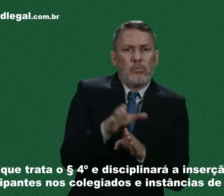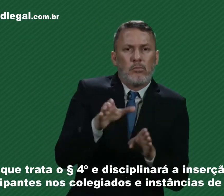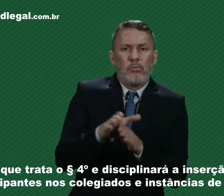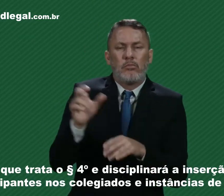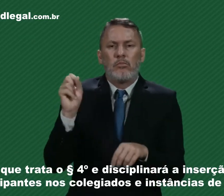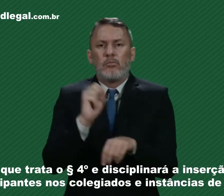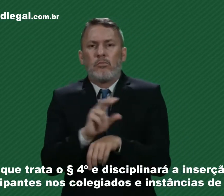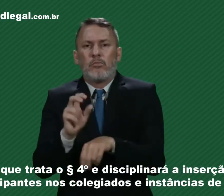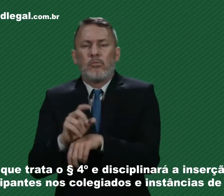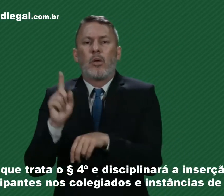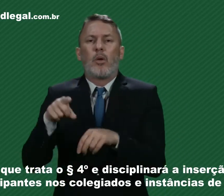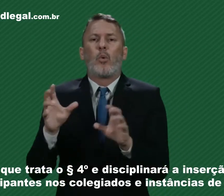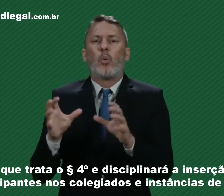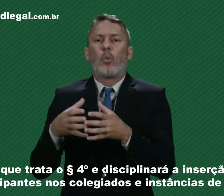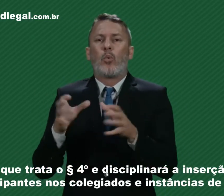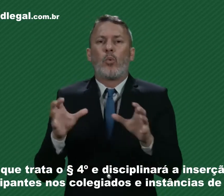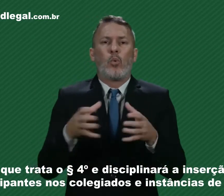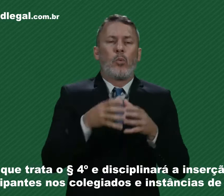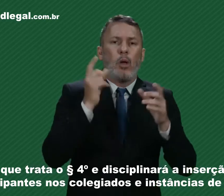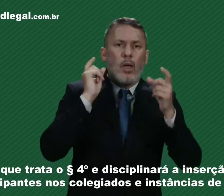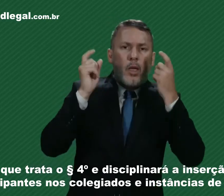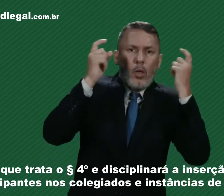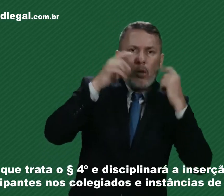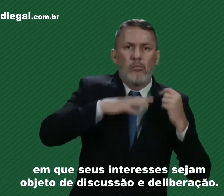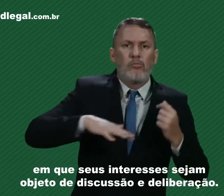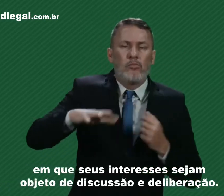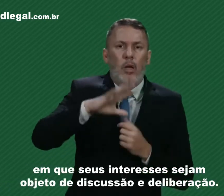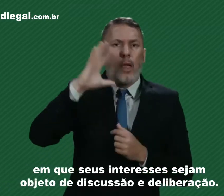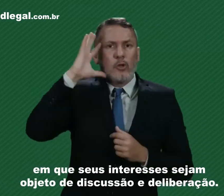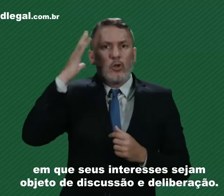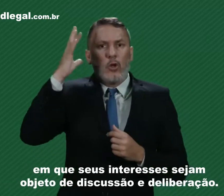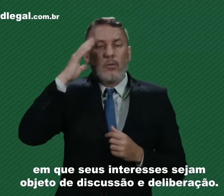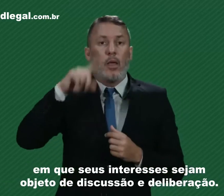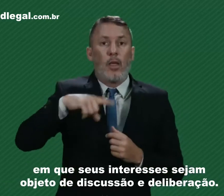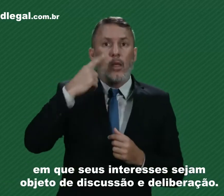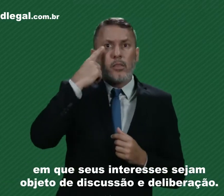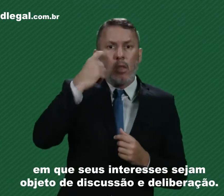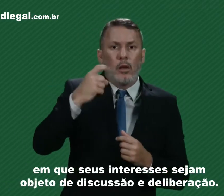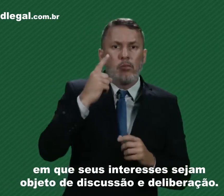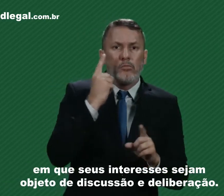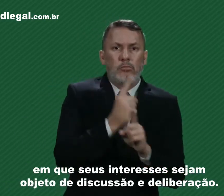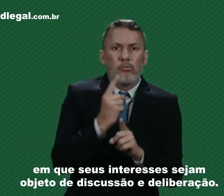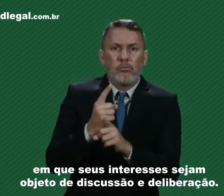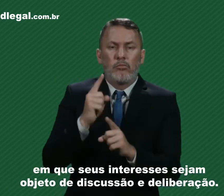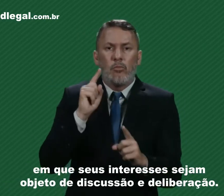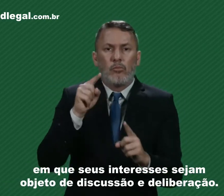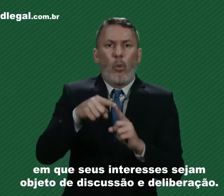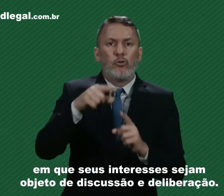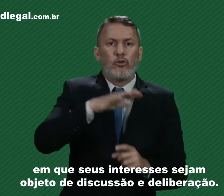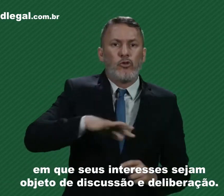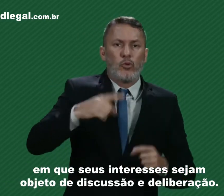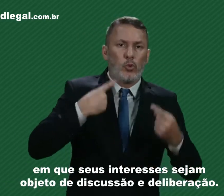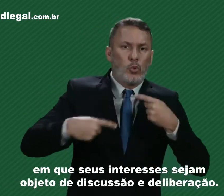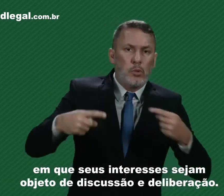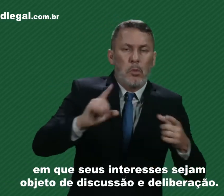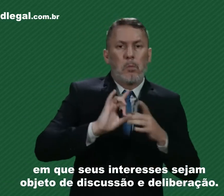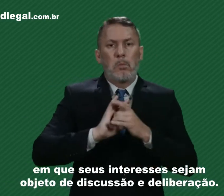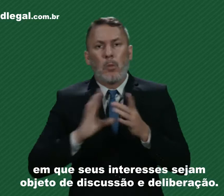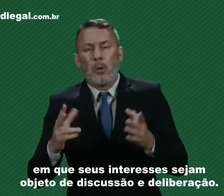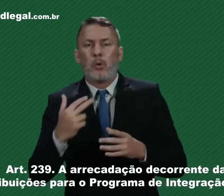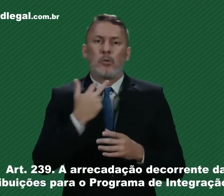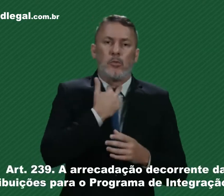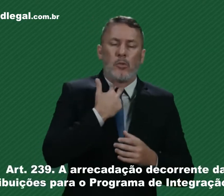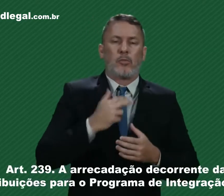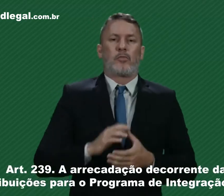dos participantes nos colegiados e instâncias de decisão em que seus interesses sejam objeto de discussão e